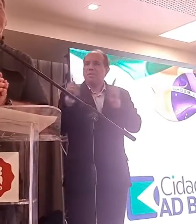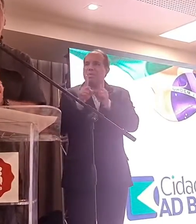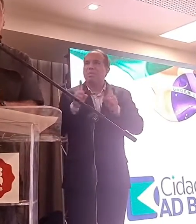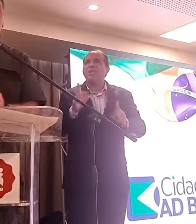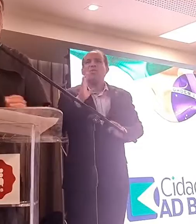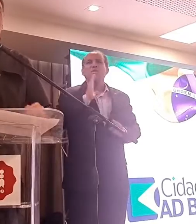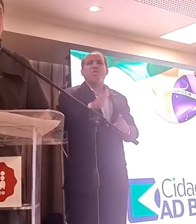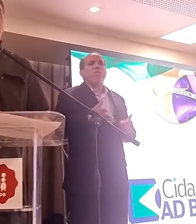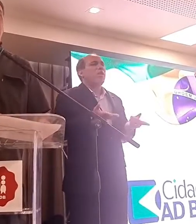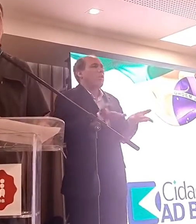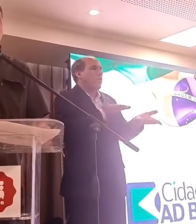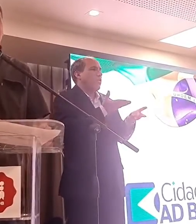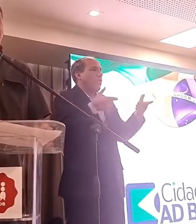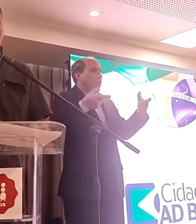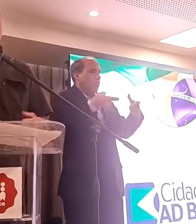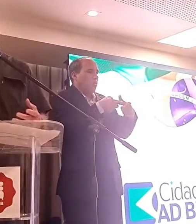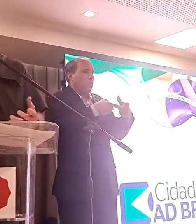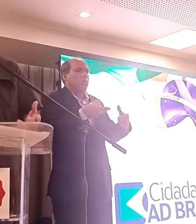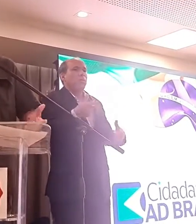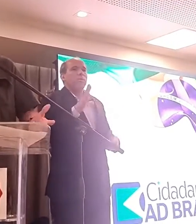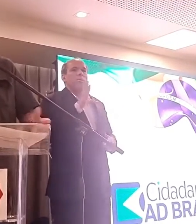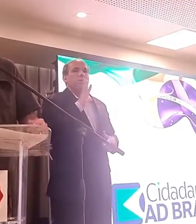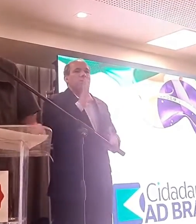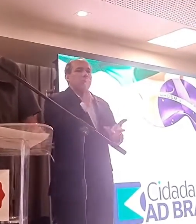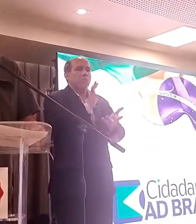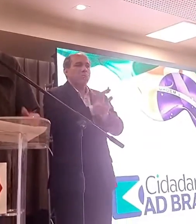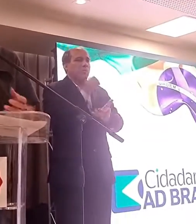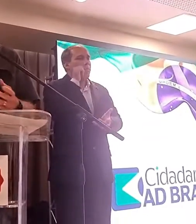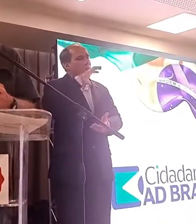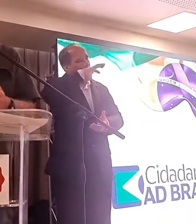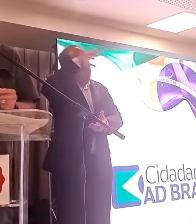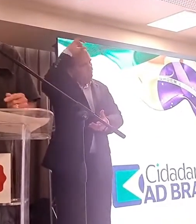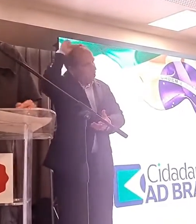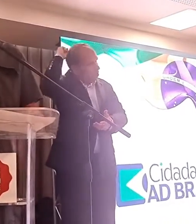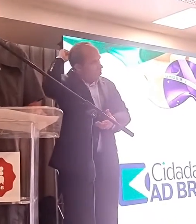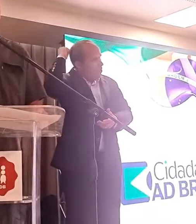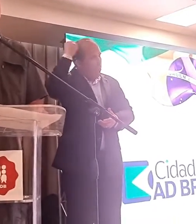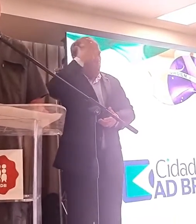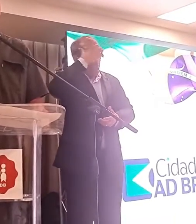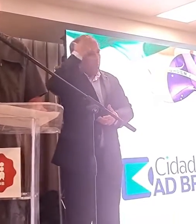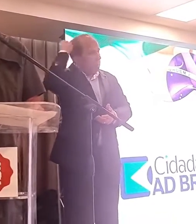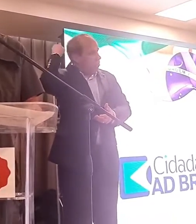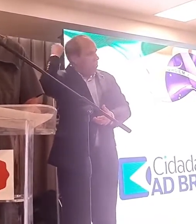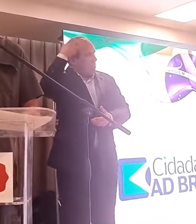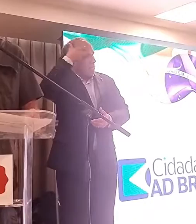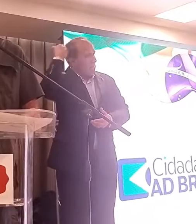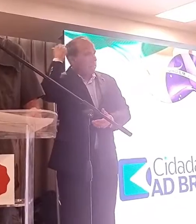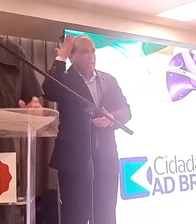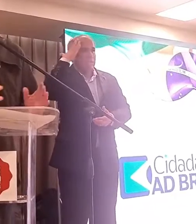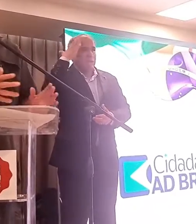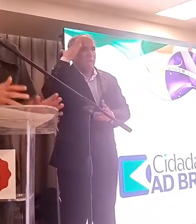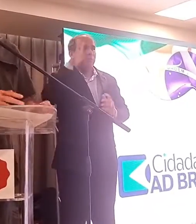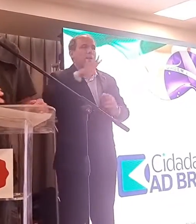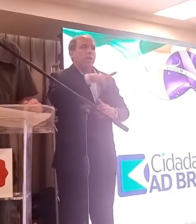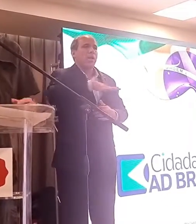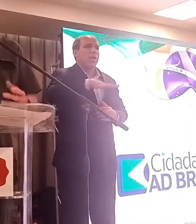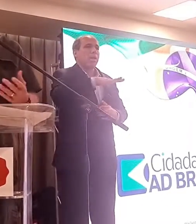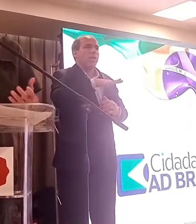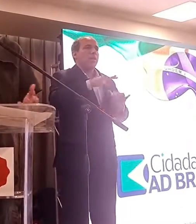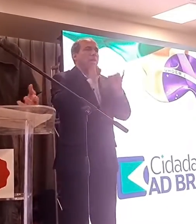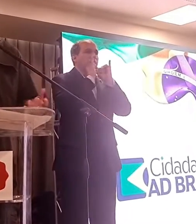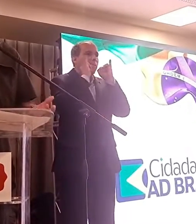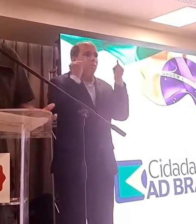até minorias, como as escalpeladas. O pessoal sabe, a região daí do Marajó, Amazonas,